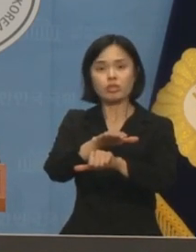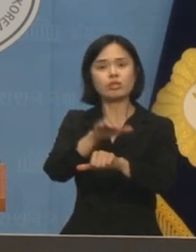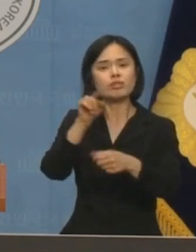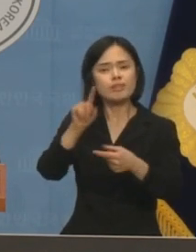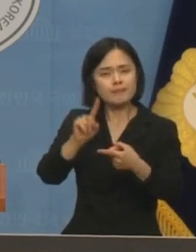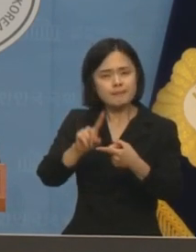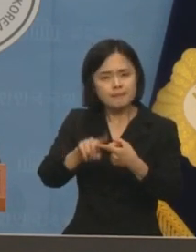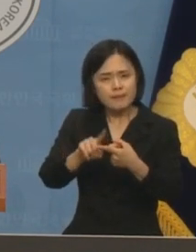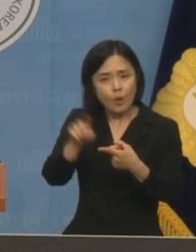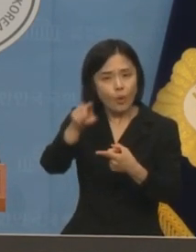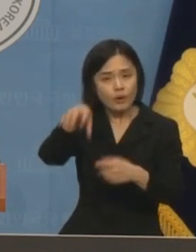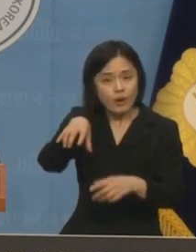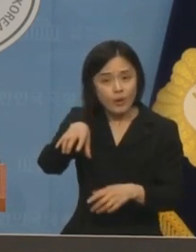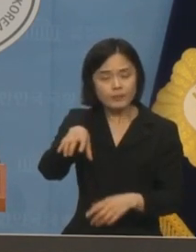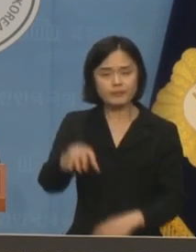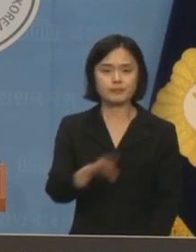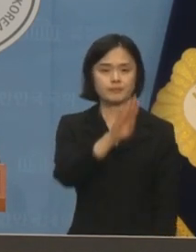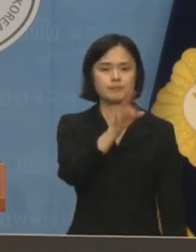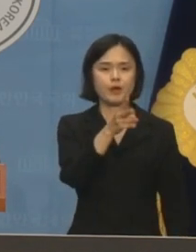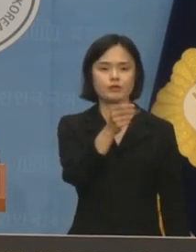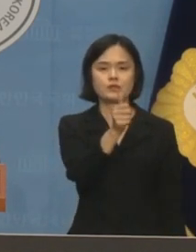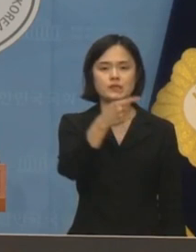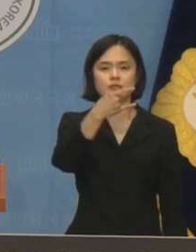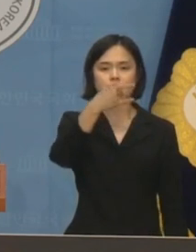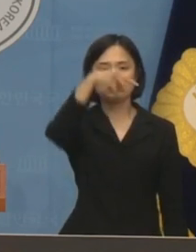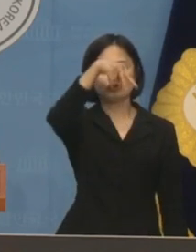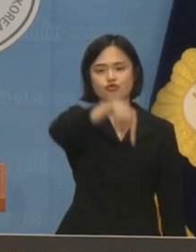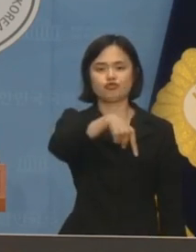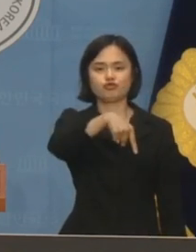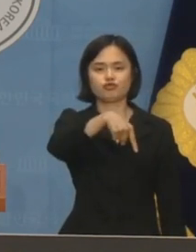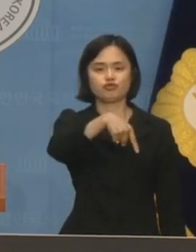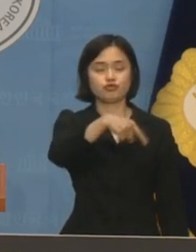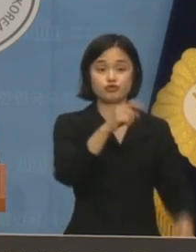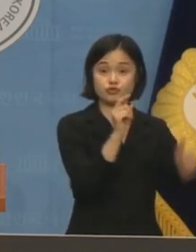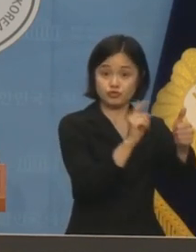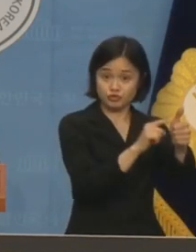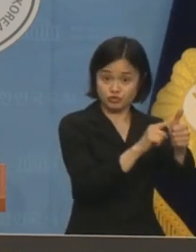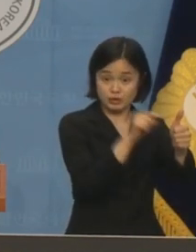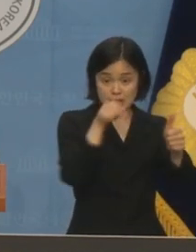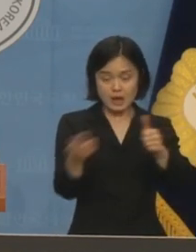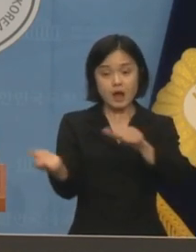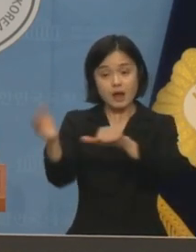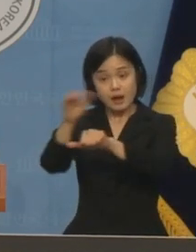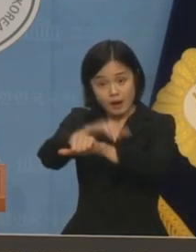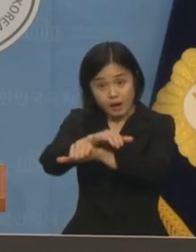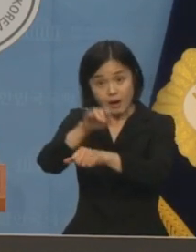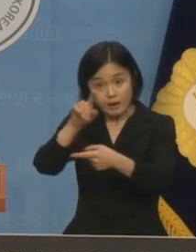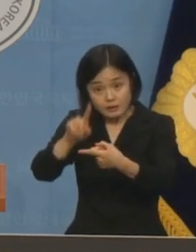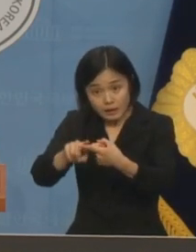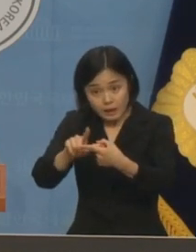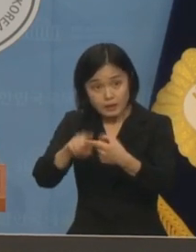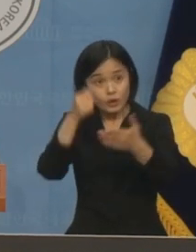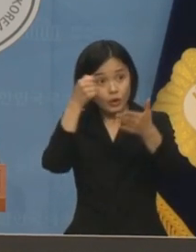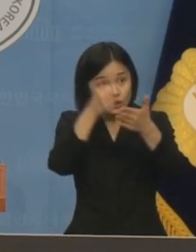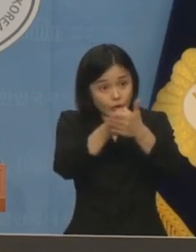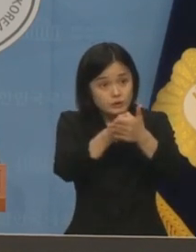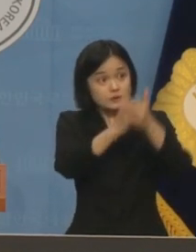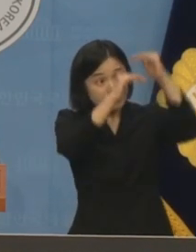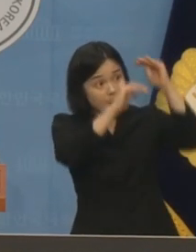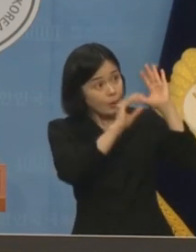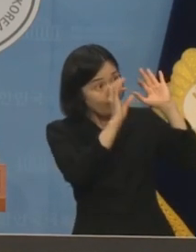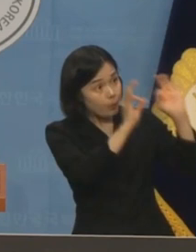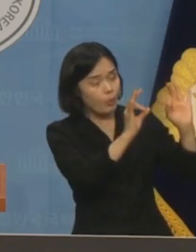씨를 국가보훈부에서 현충원에 안장하기로 했다는 것에 분노하는 것입니다.